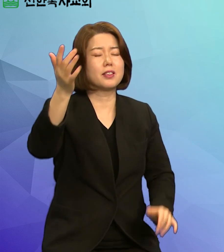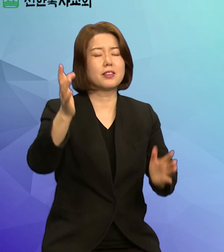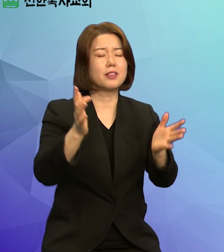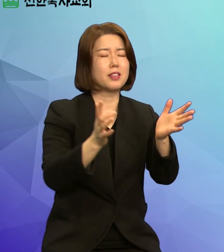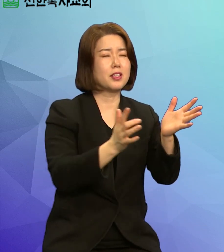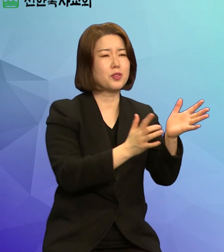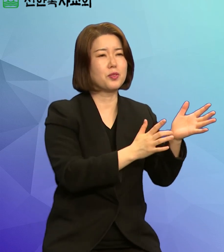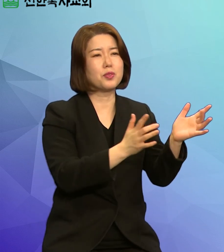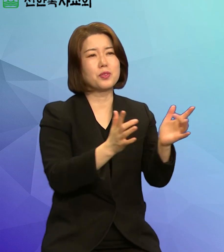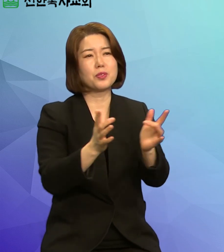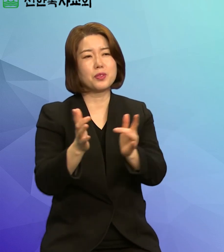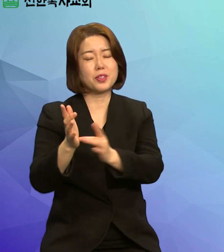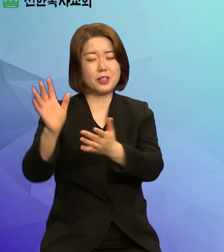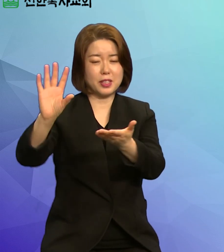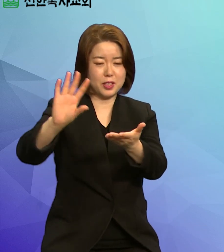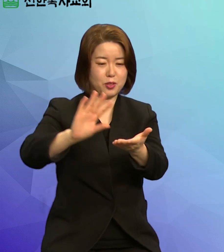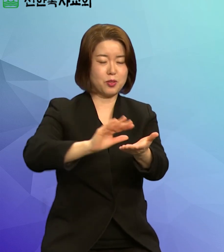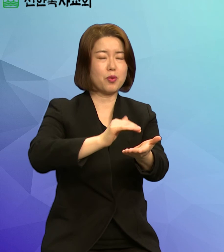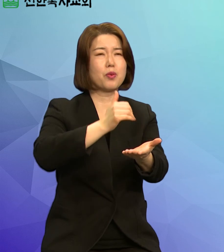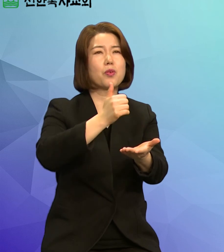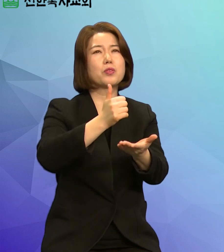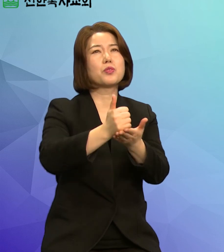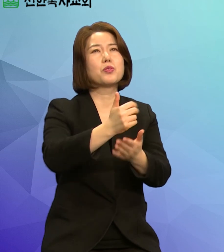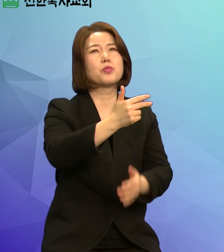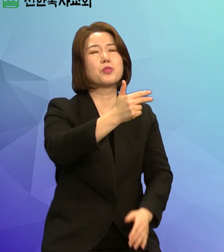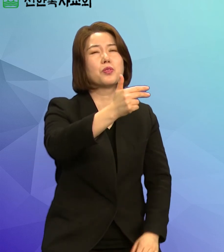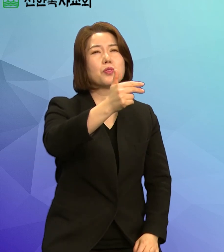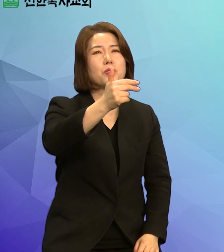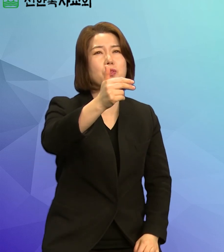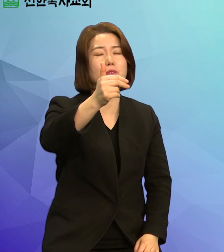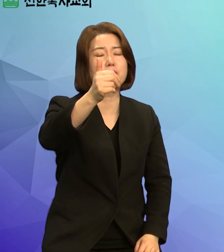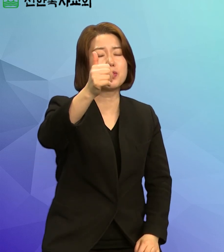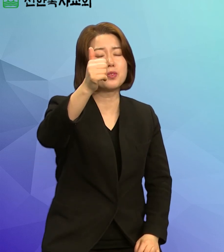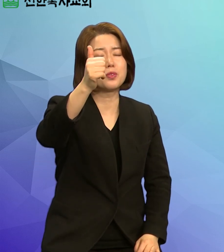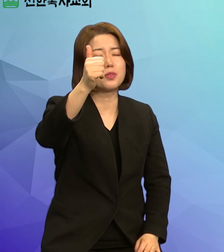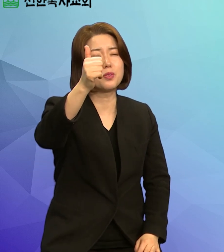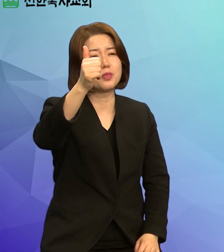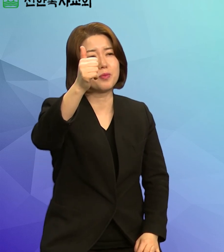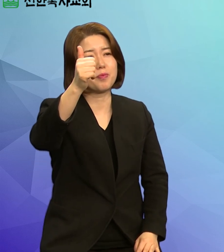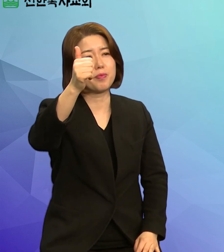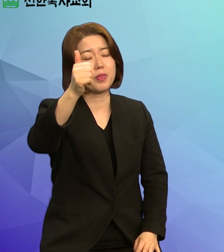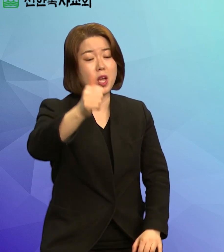당신은 예수 그리스도 주